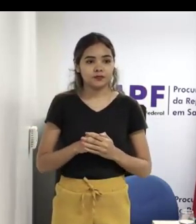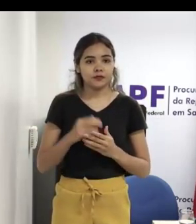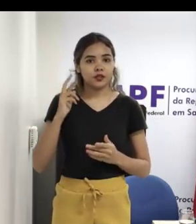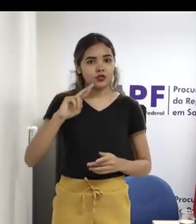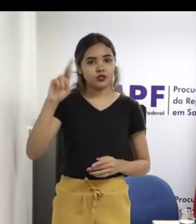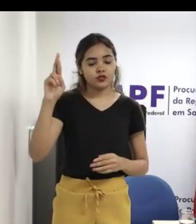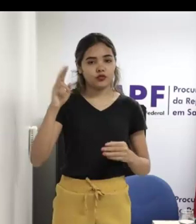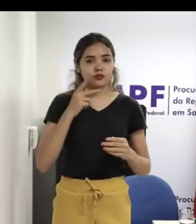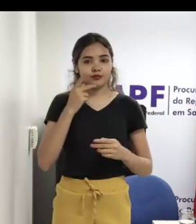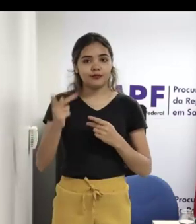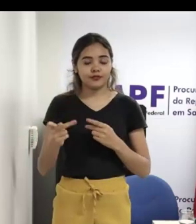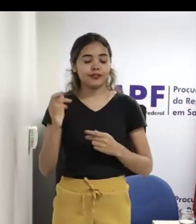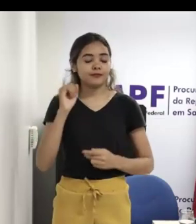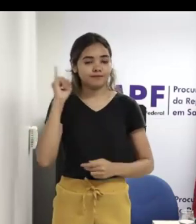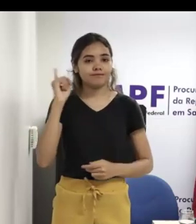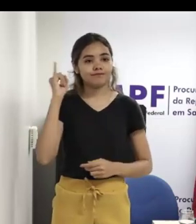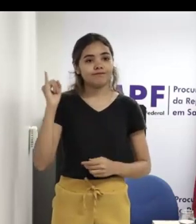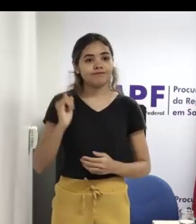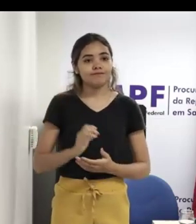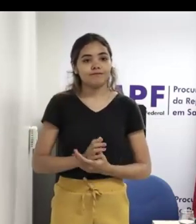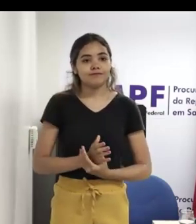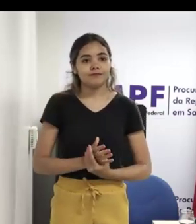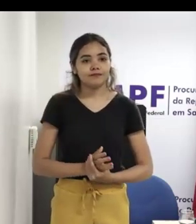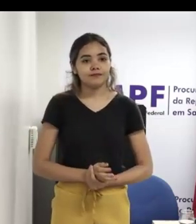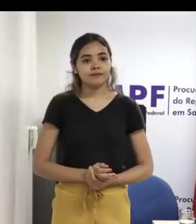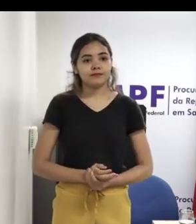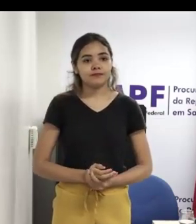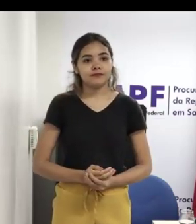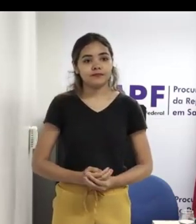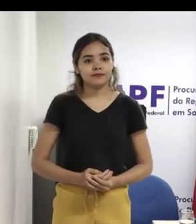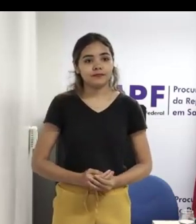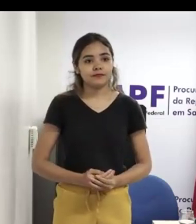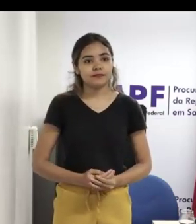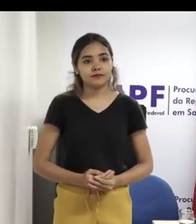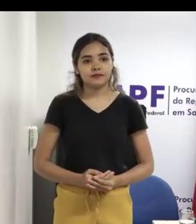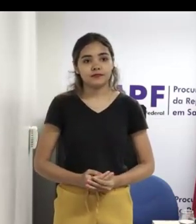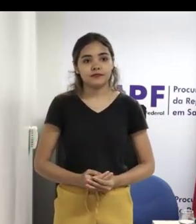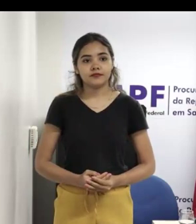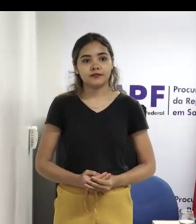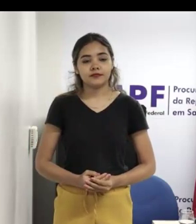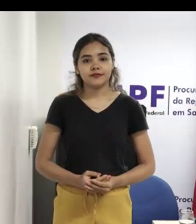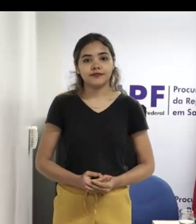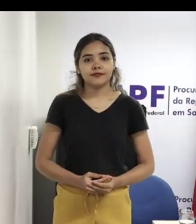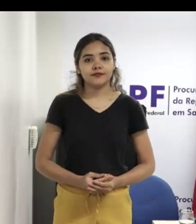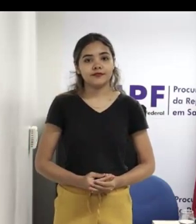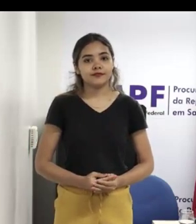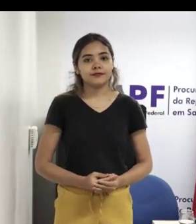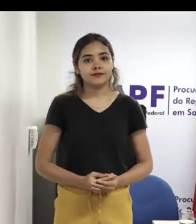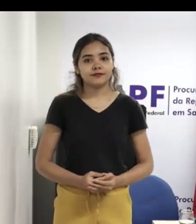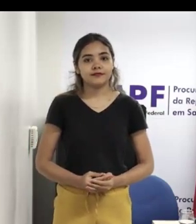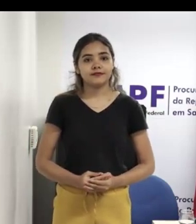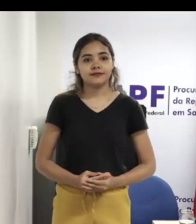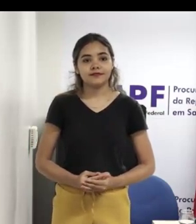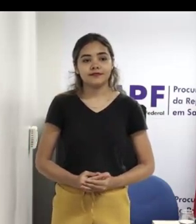cuidado eu acredito que teve muito esse cuidado na em montar o instrumento em comunicar as coisas aqui